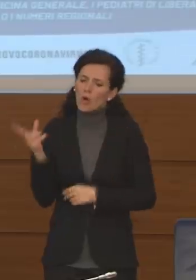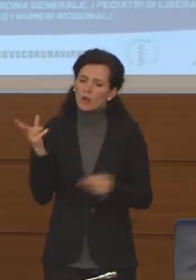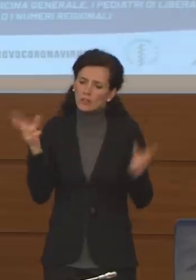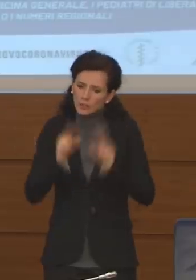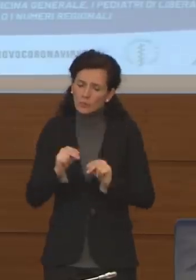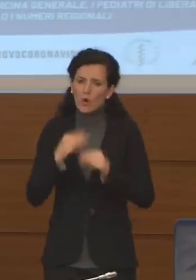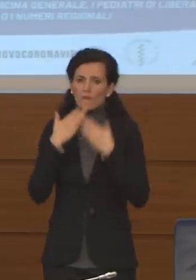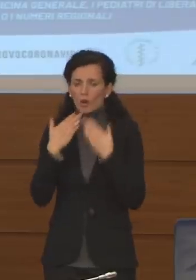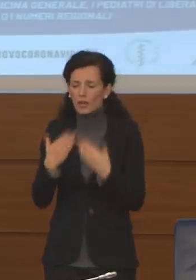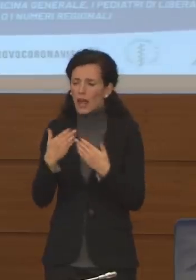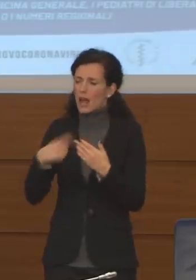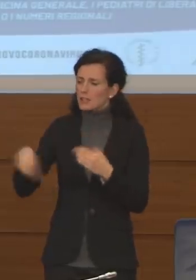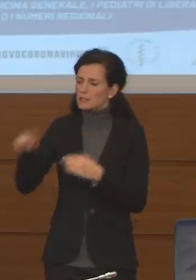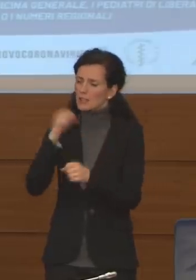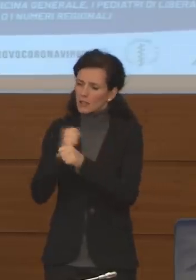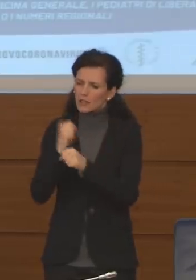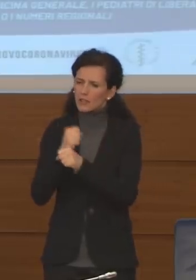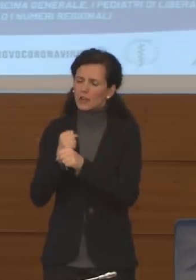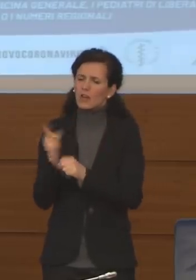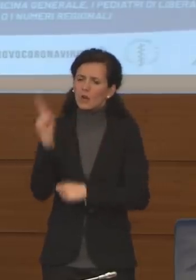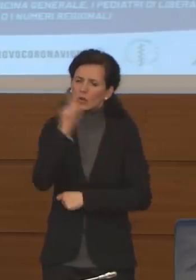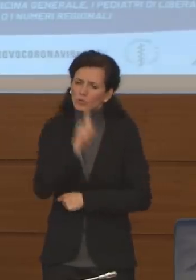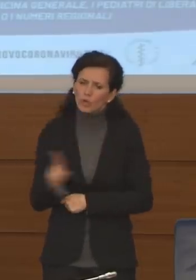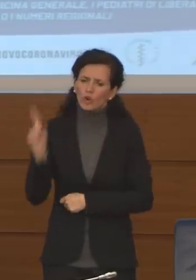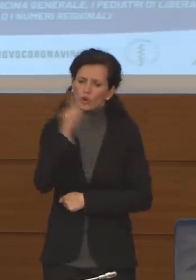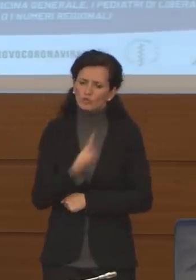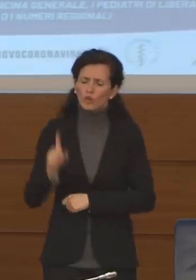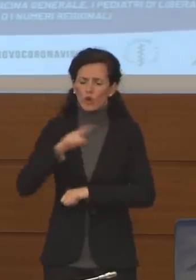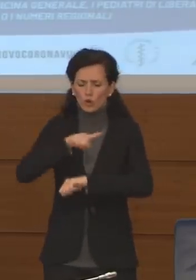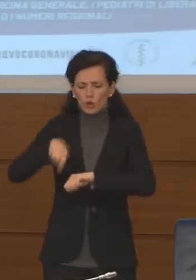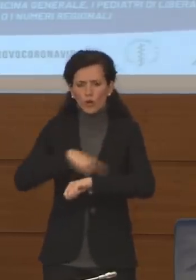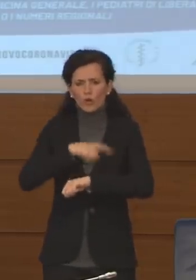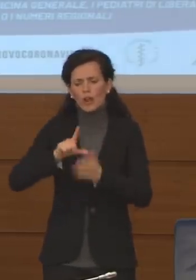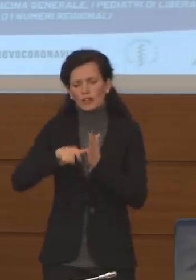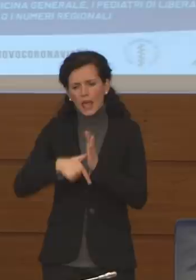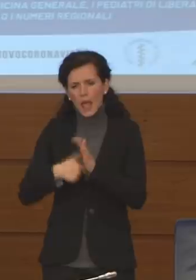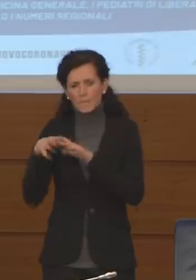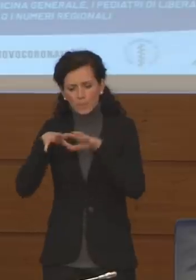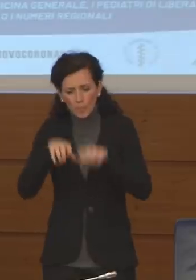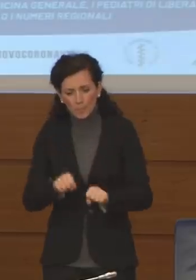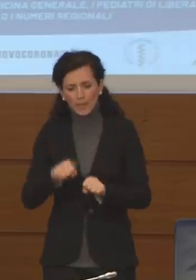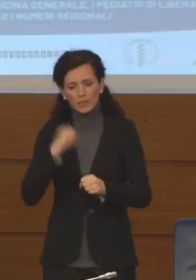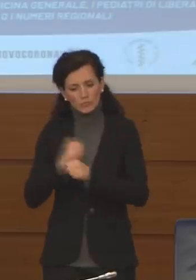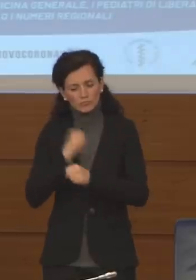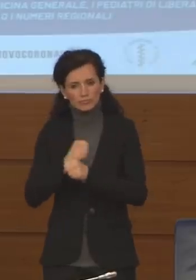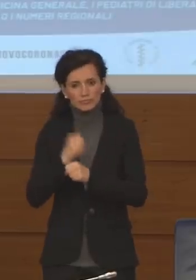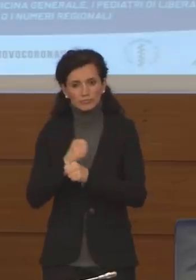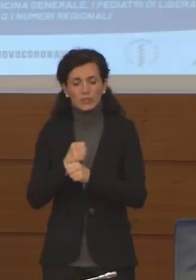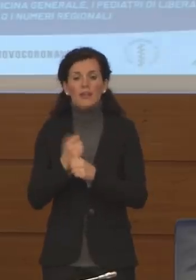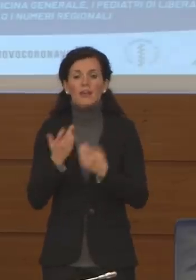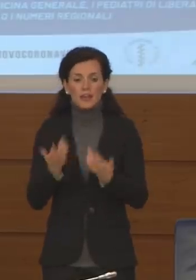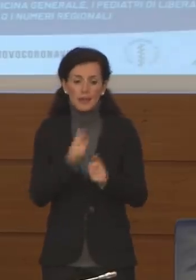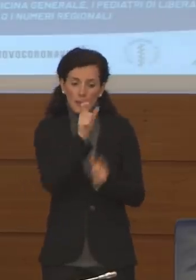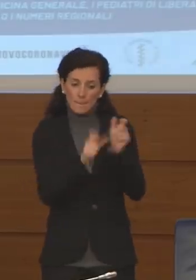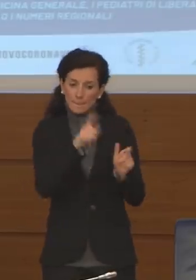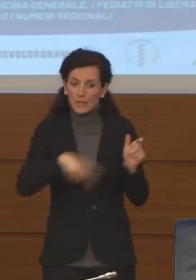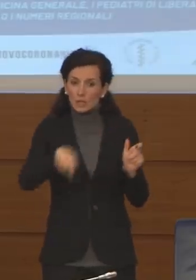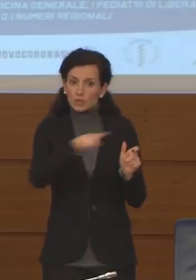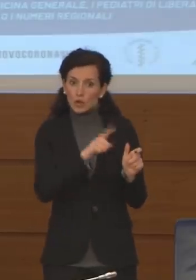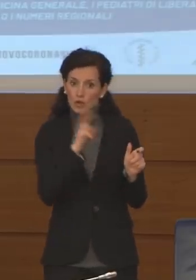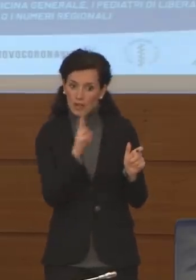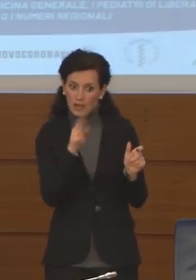che giorno dopo giorno ora dopo ora stanno garantendo in tutte queste nelle varie fasce di età la mortalità